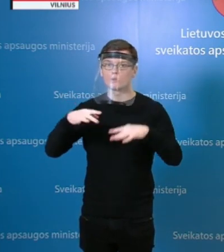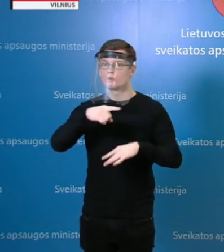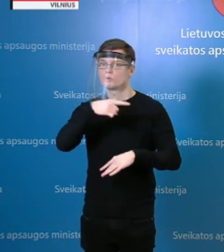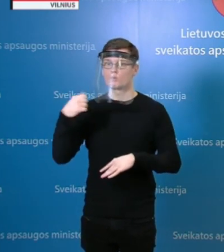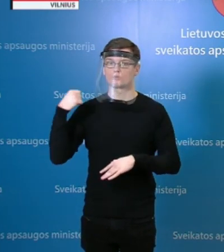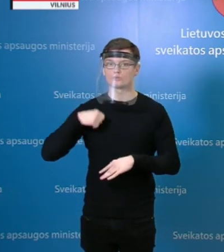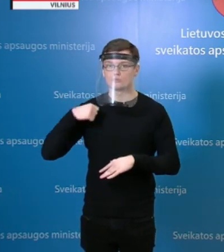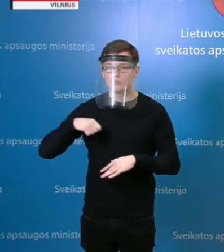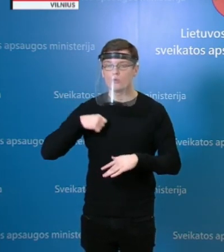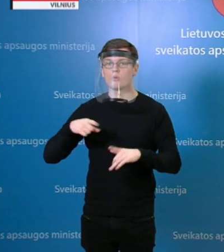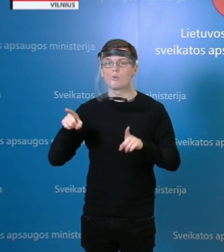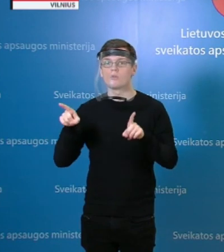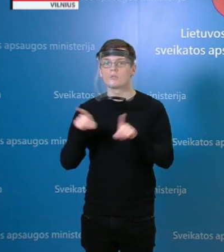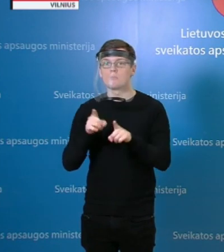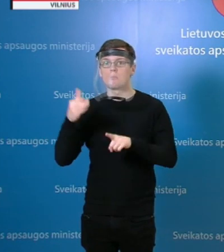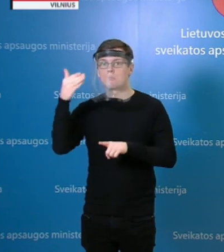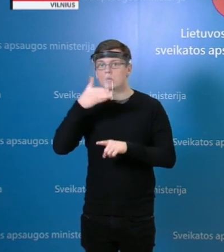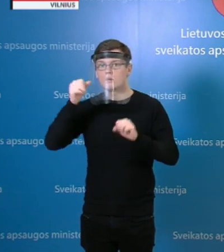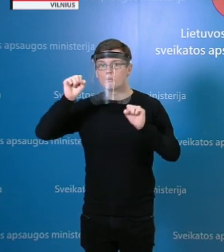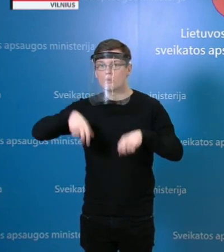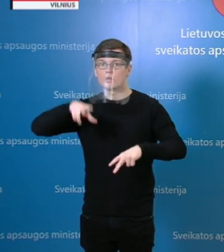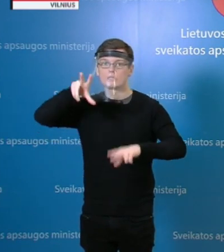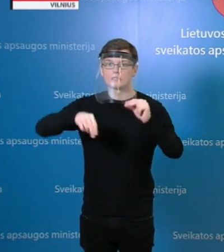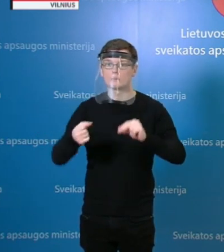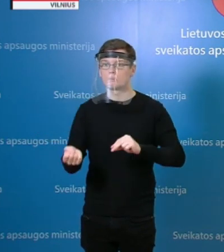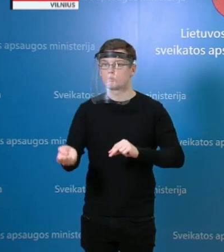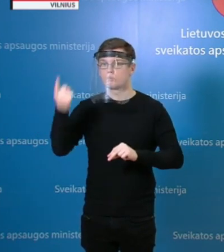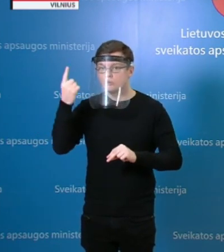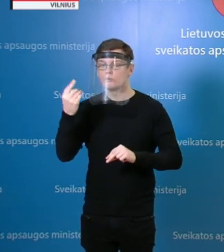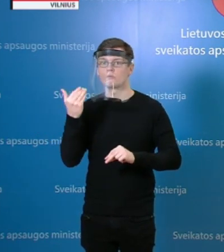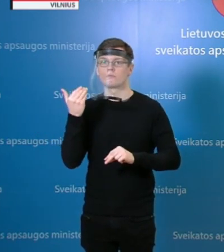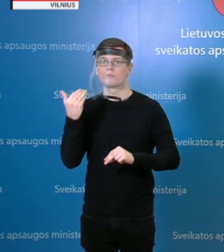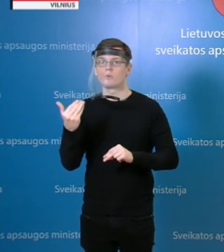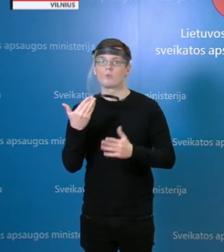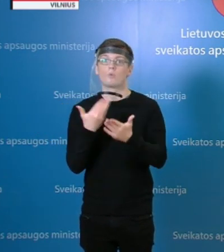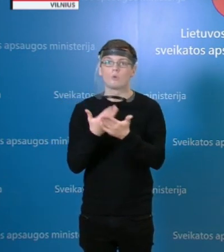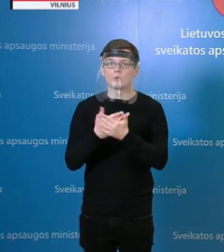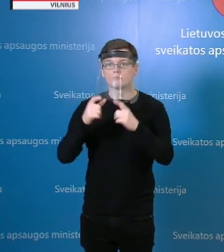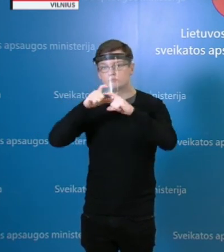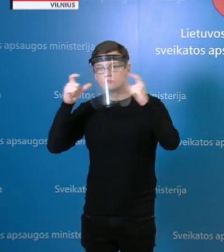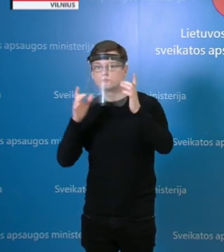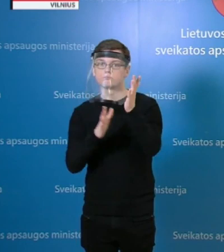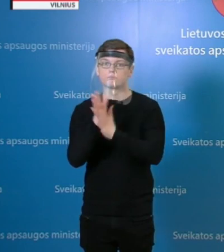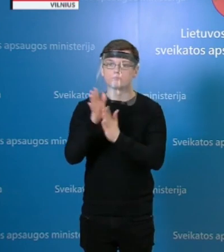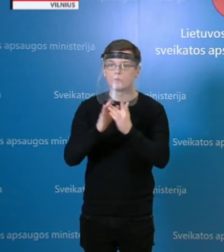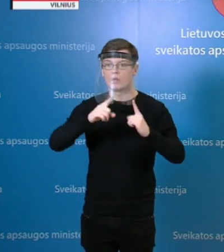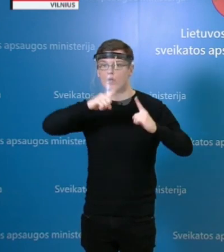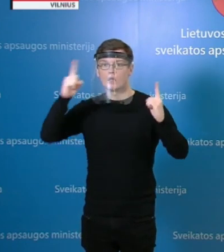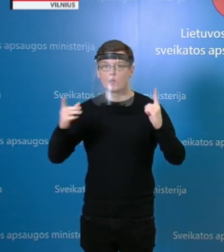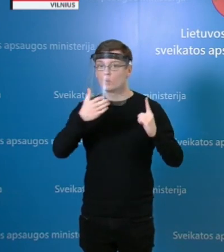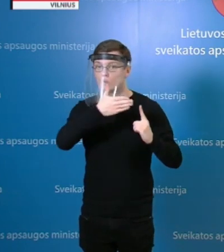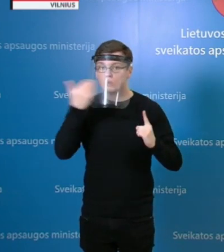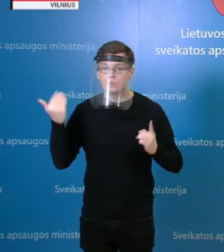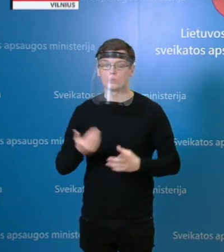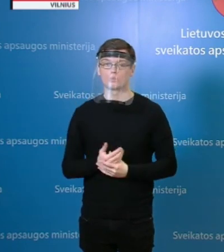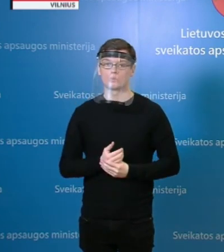personalo. Nurodoma, kad pietų metu gali atsirasti rizika, nedėvimas asmeninės apsaugos priemonės ir neišlaikomi atstumai. Ir taip pat darbuotojai